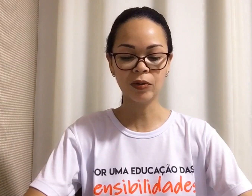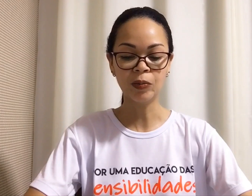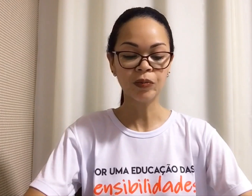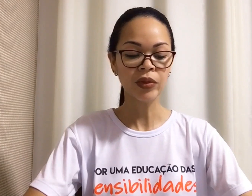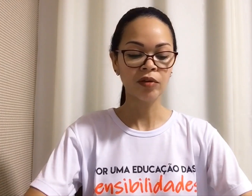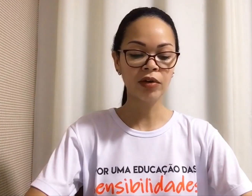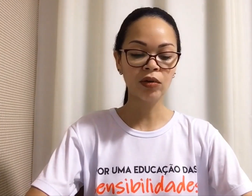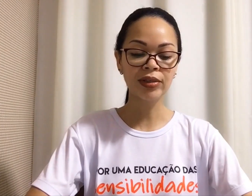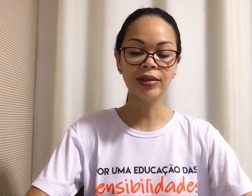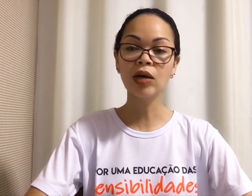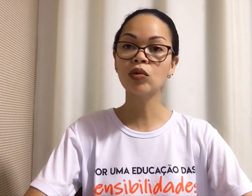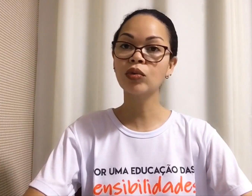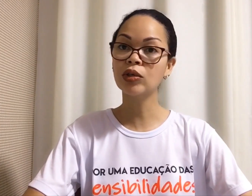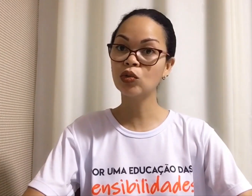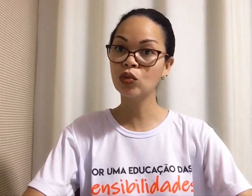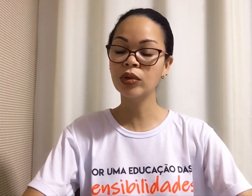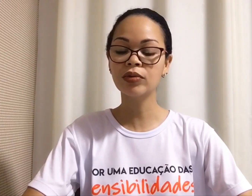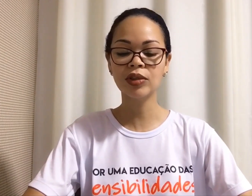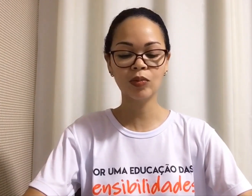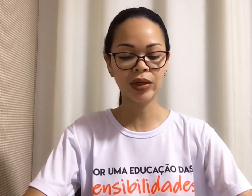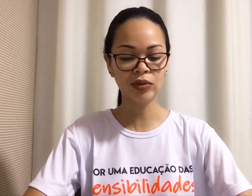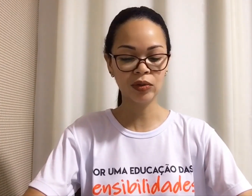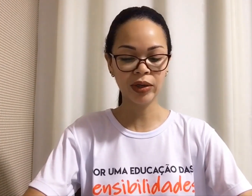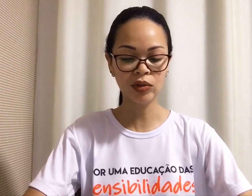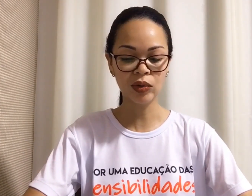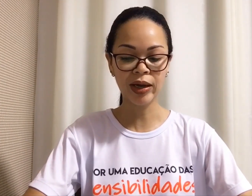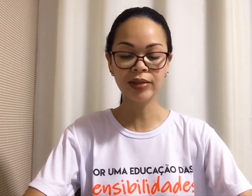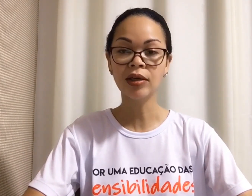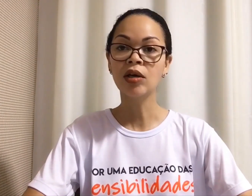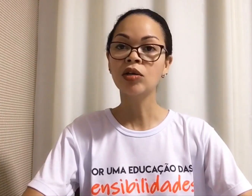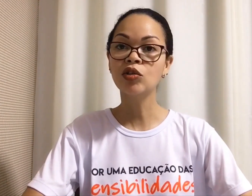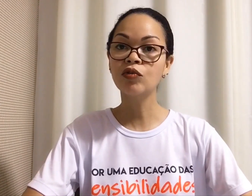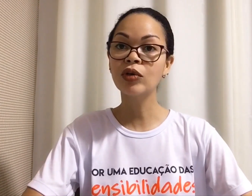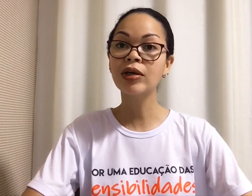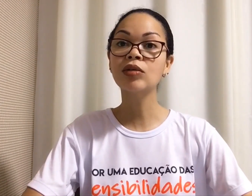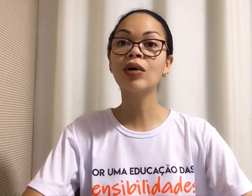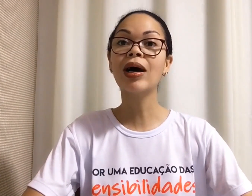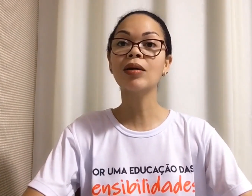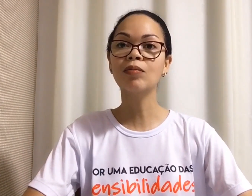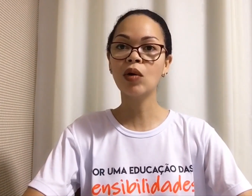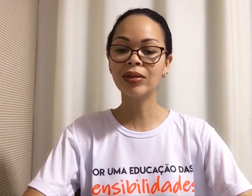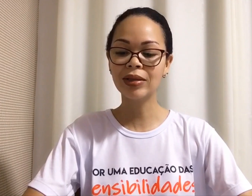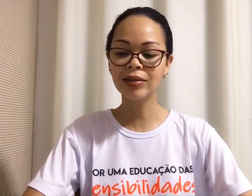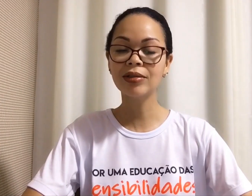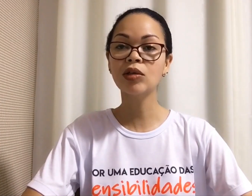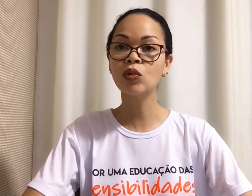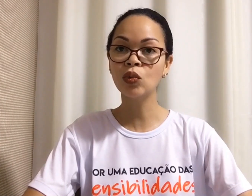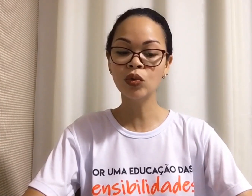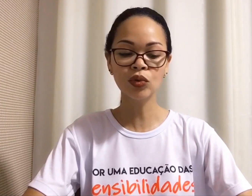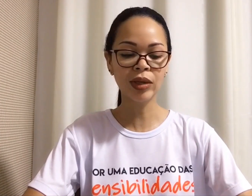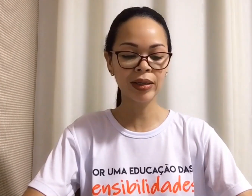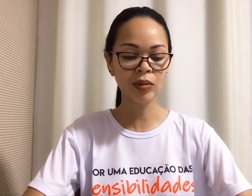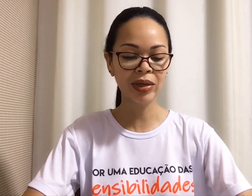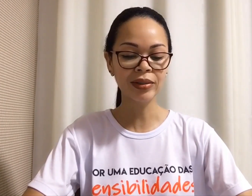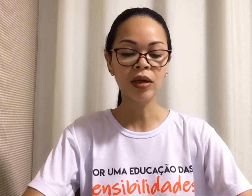comunicação, valorizar a cultura surda nos espaços educacionais, divulgando a importância do uso da Libras